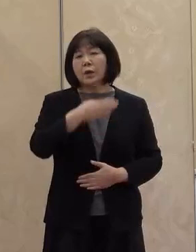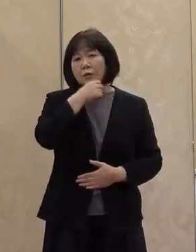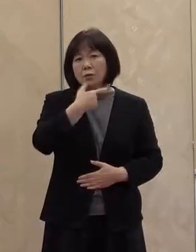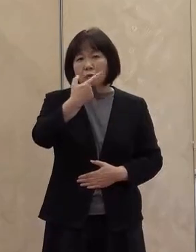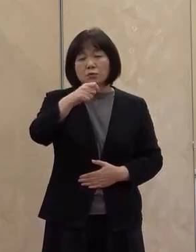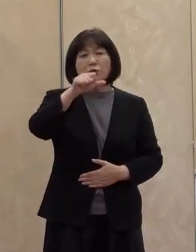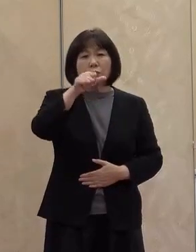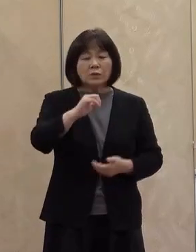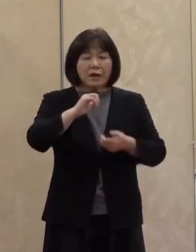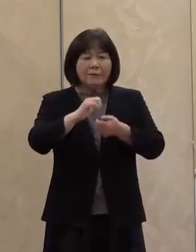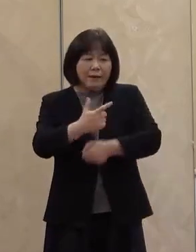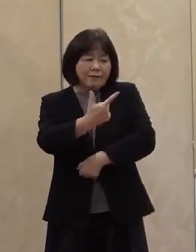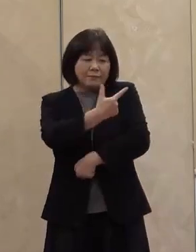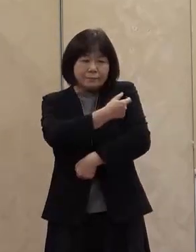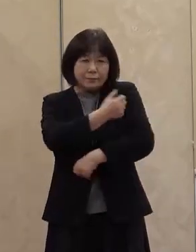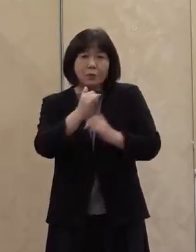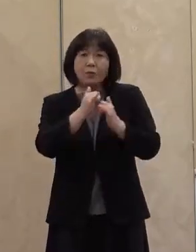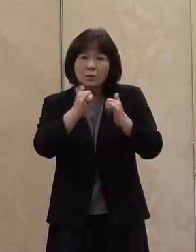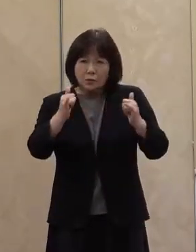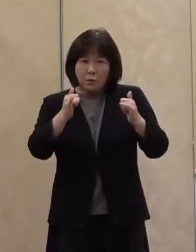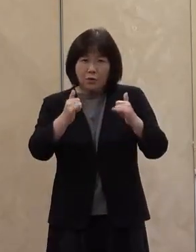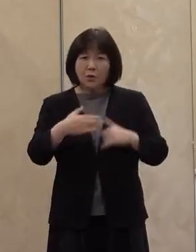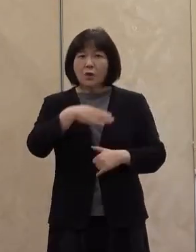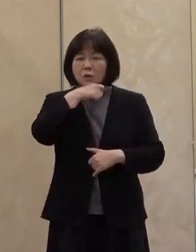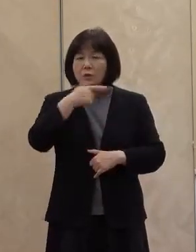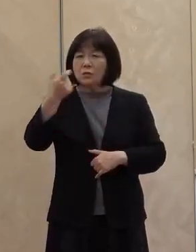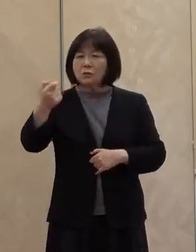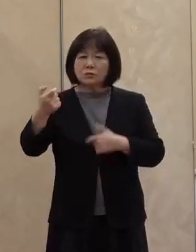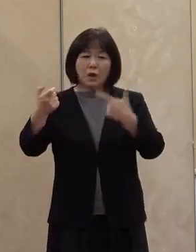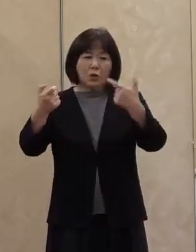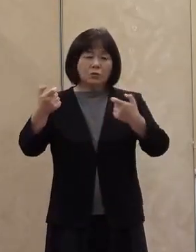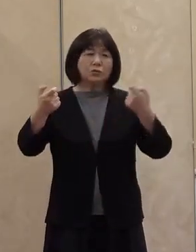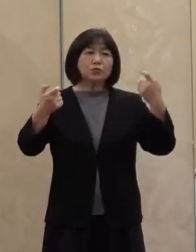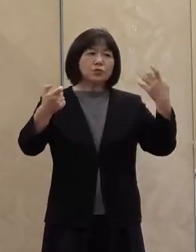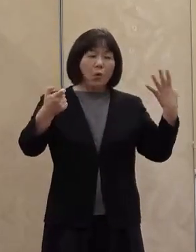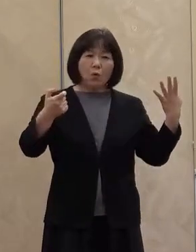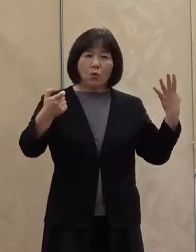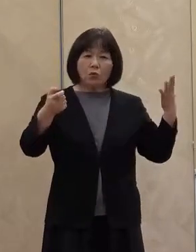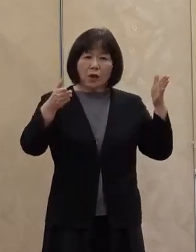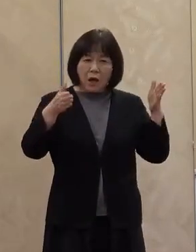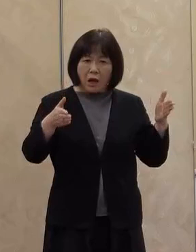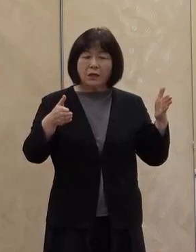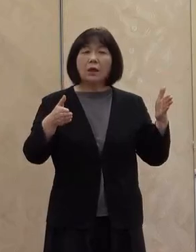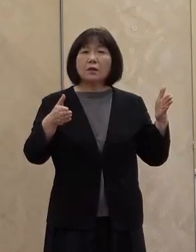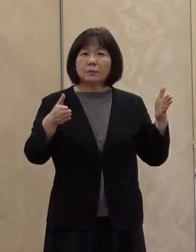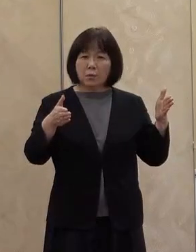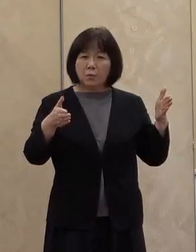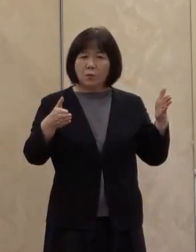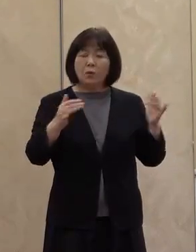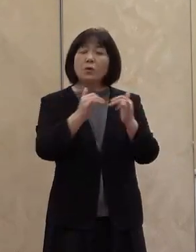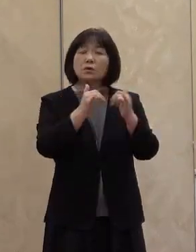定期接種対象の方ですから、60から64歳でも一定の